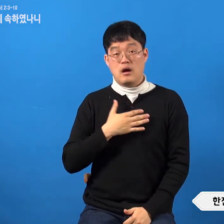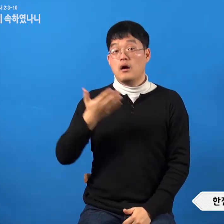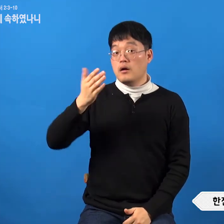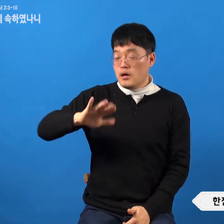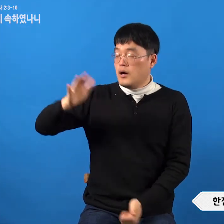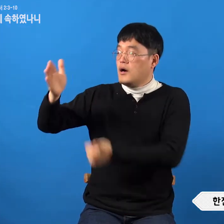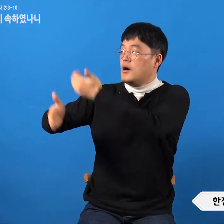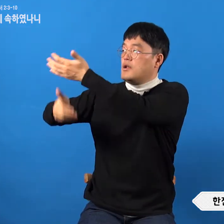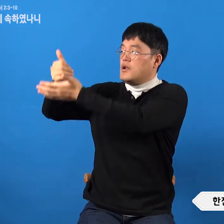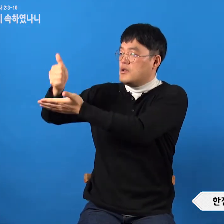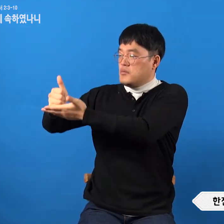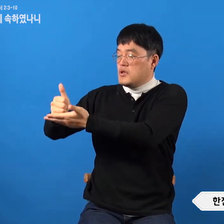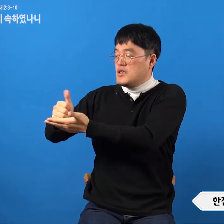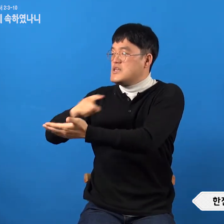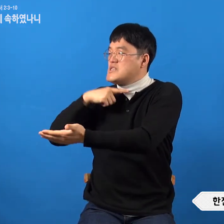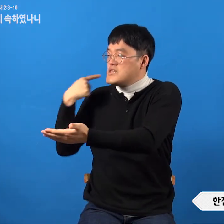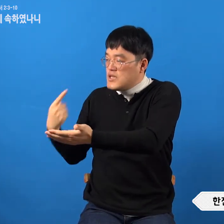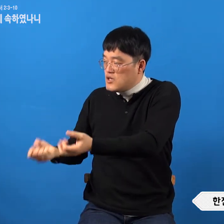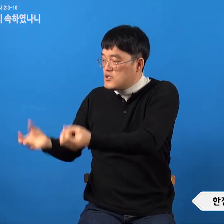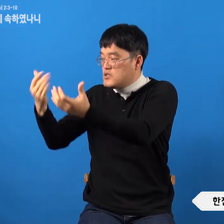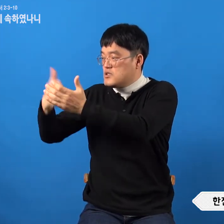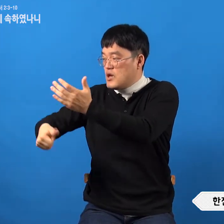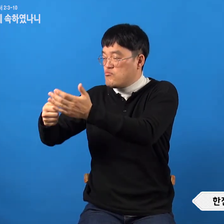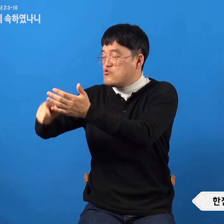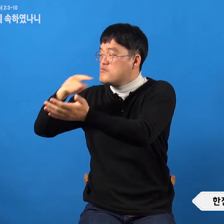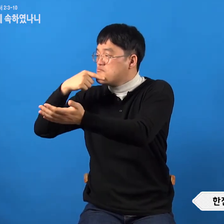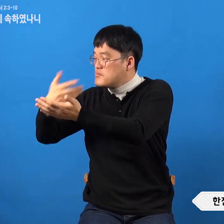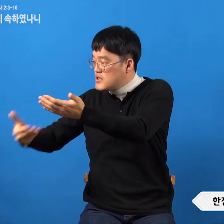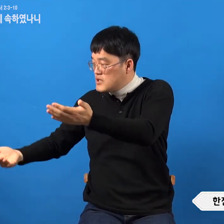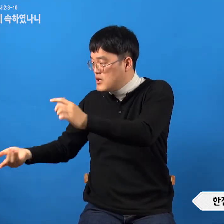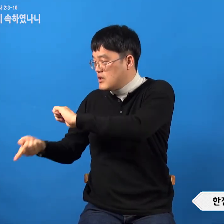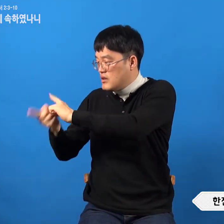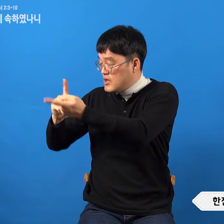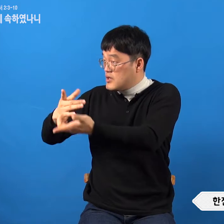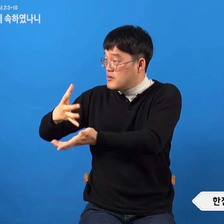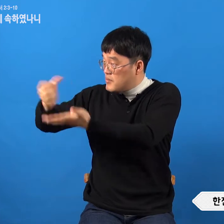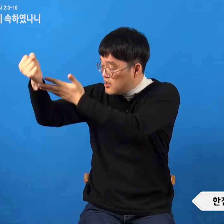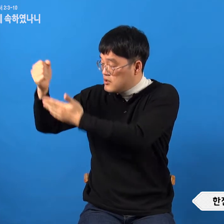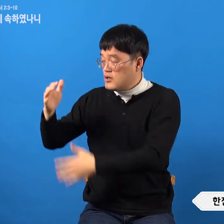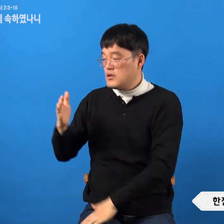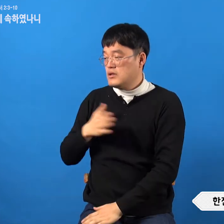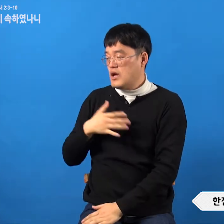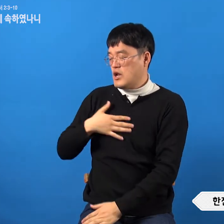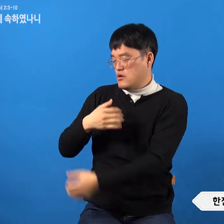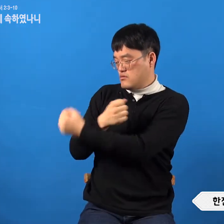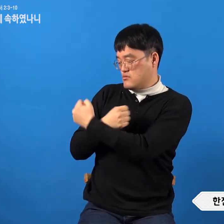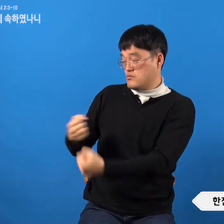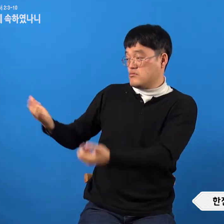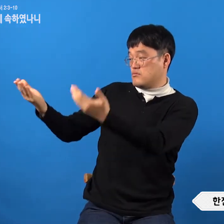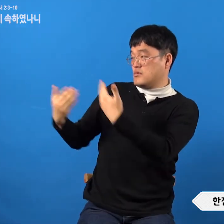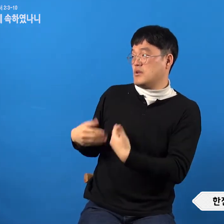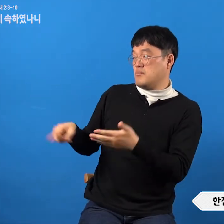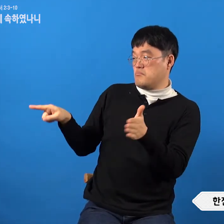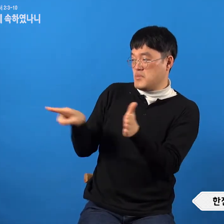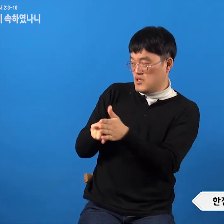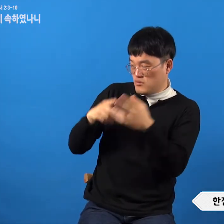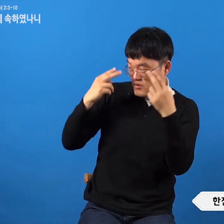대신 받으심으로 자기의 죄를 속해준다, 사해준다는 사실을 믿고 바라본 것입니다.